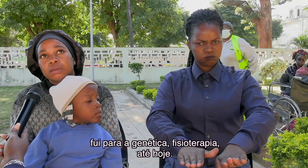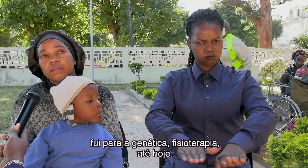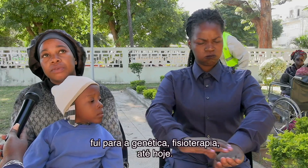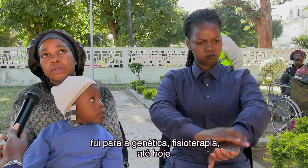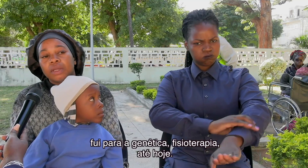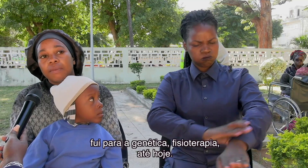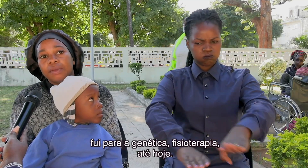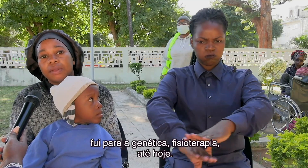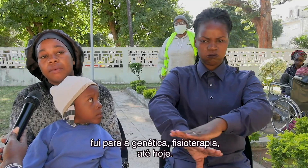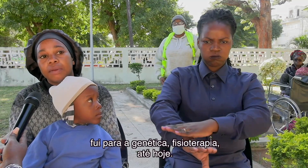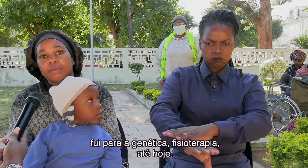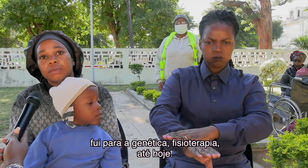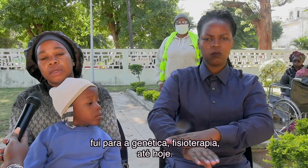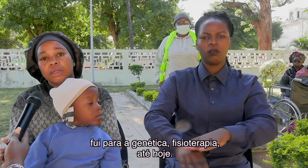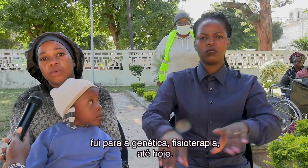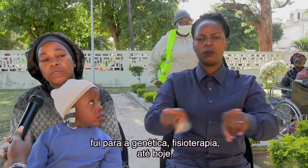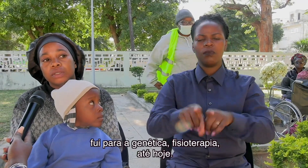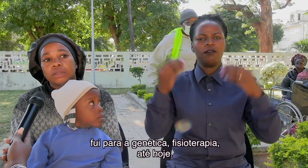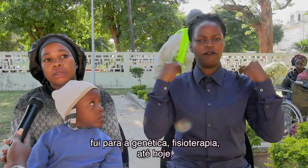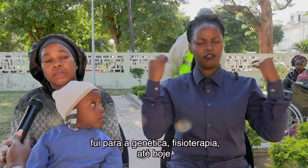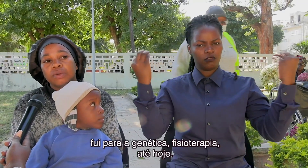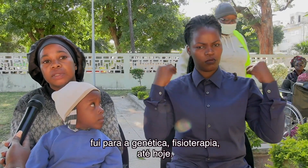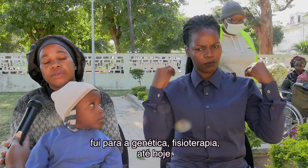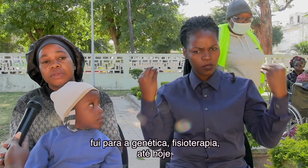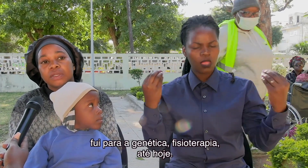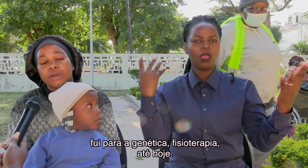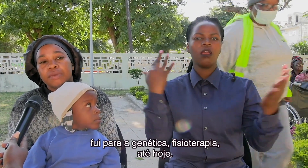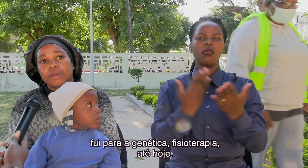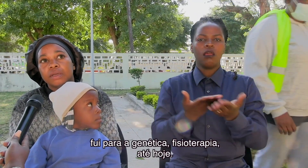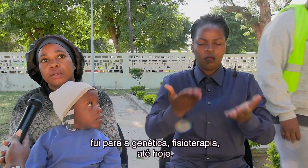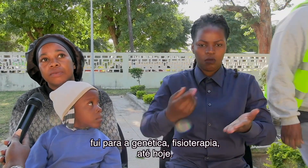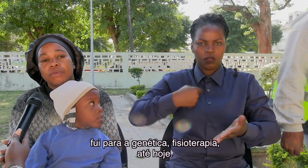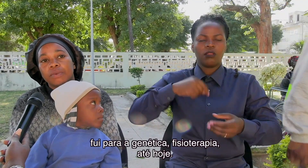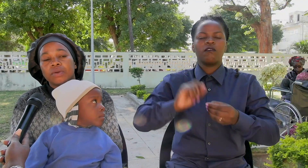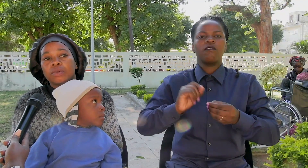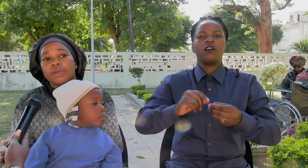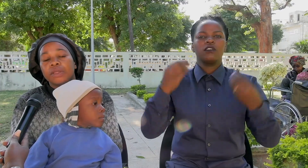e fisioterapia também. Até hoje ainda estou a fazer fisioterapia.